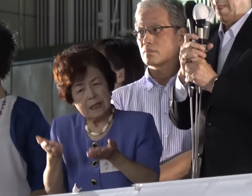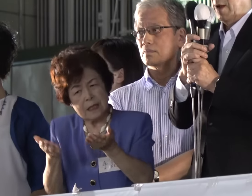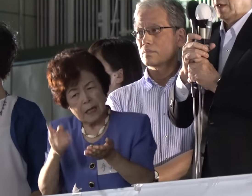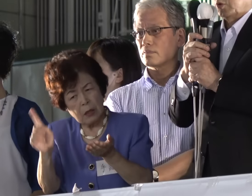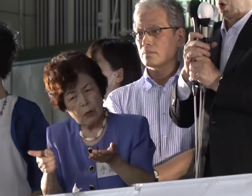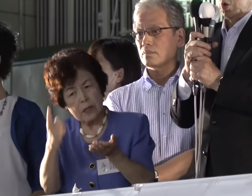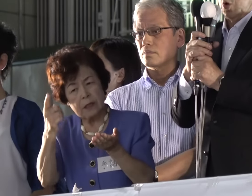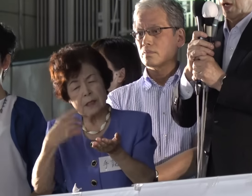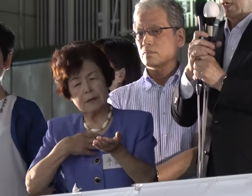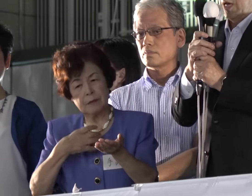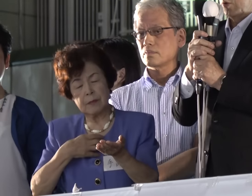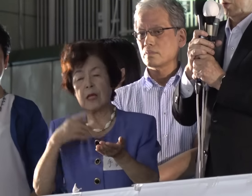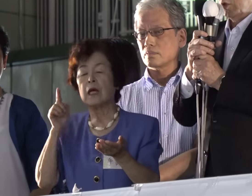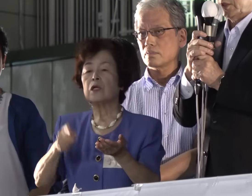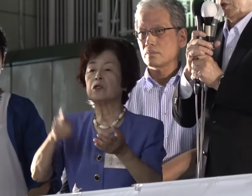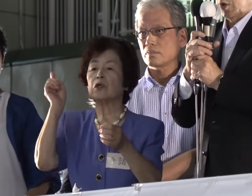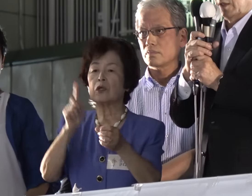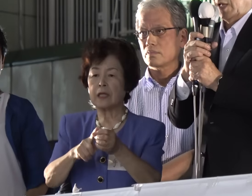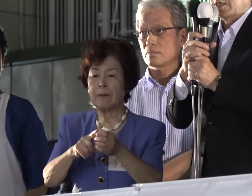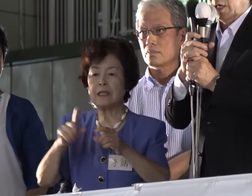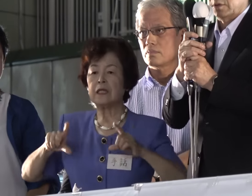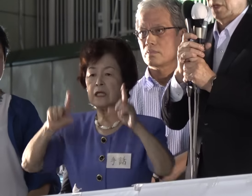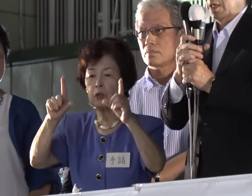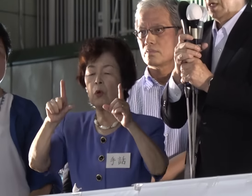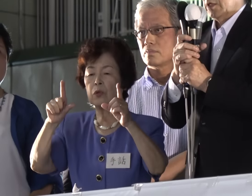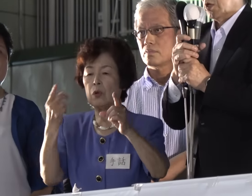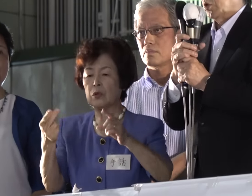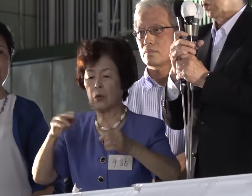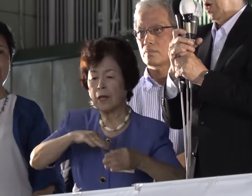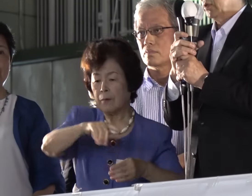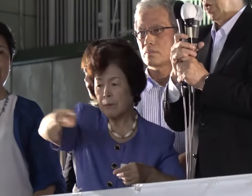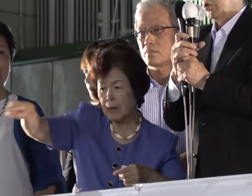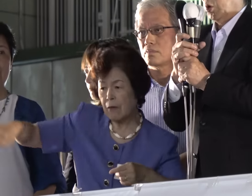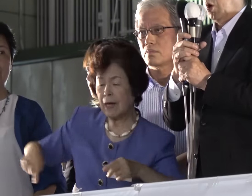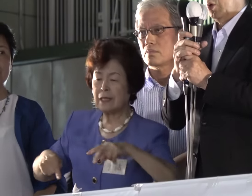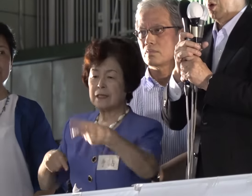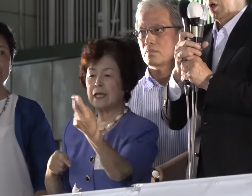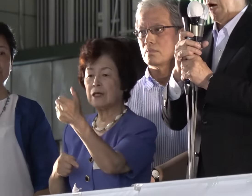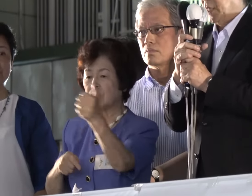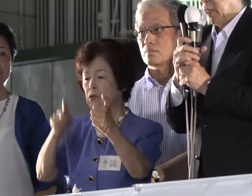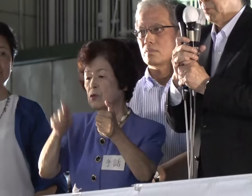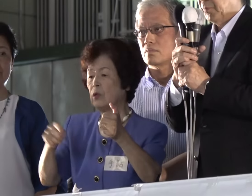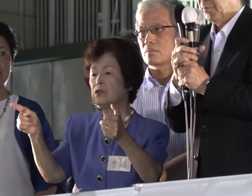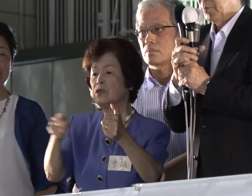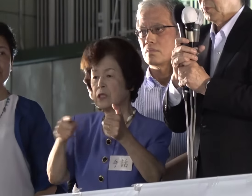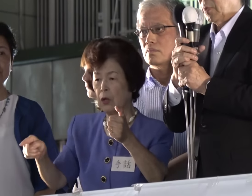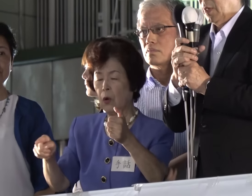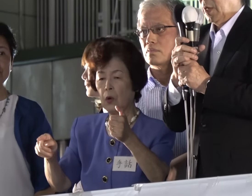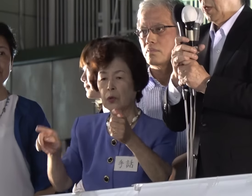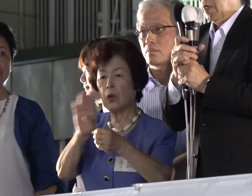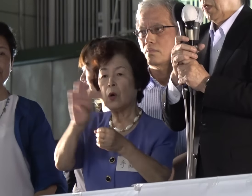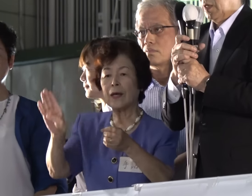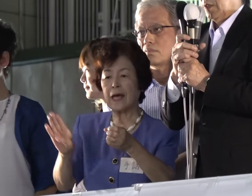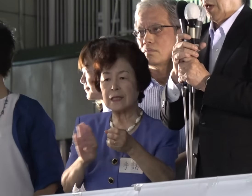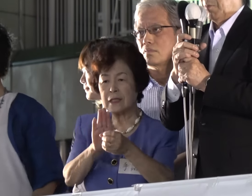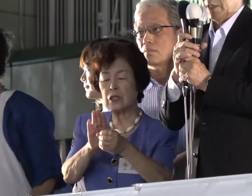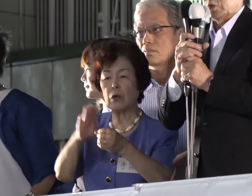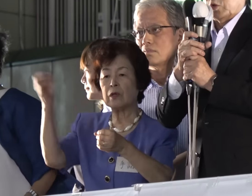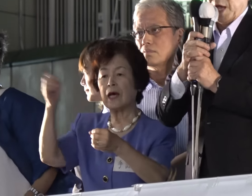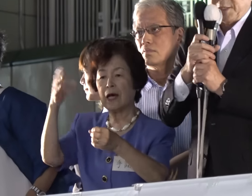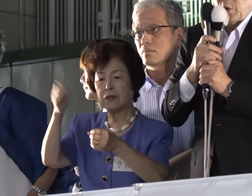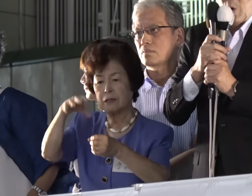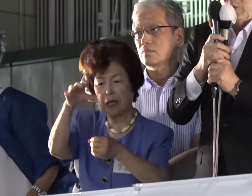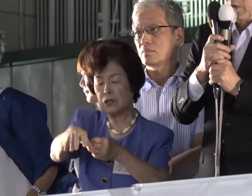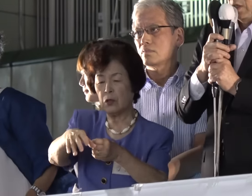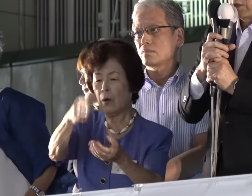えて、東京から250キロ圏内にある原子力発電所の会社に原発